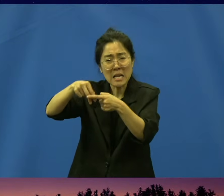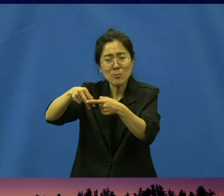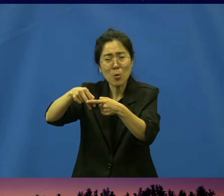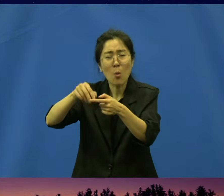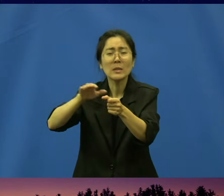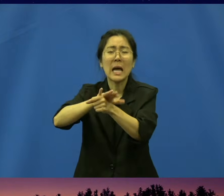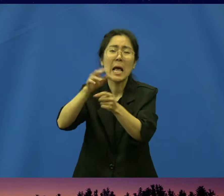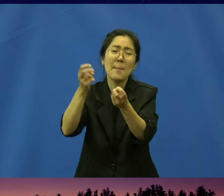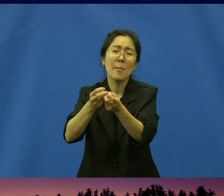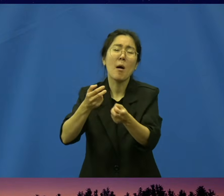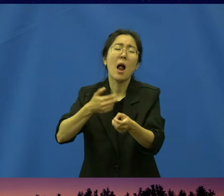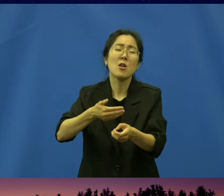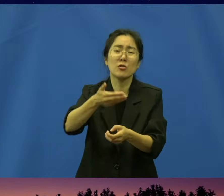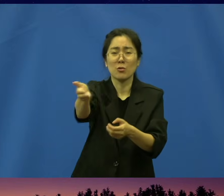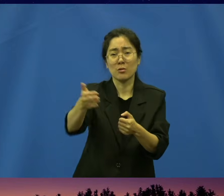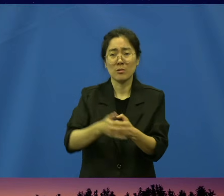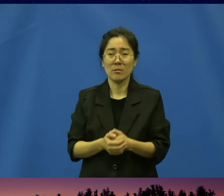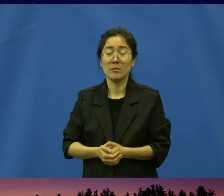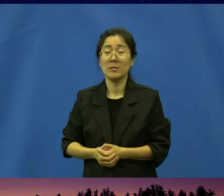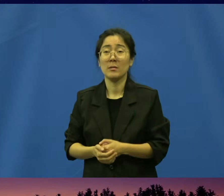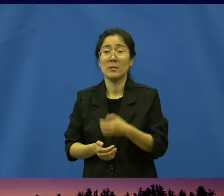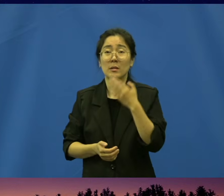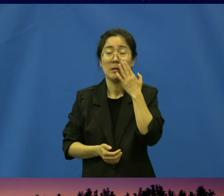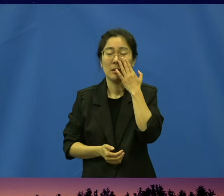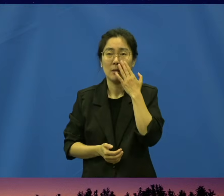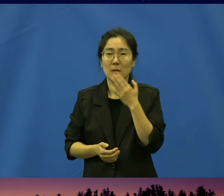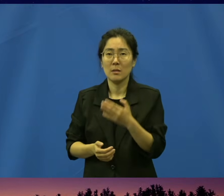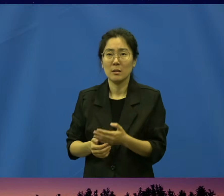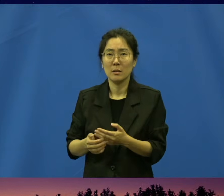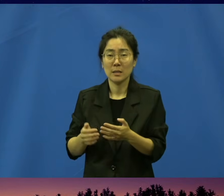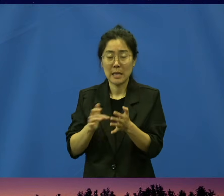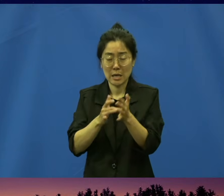구원의 방법에 대해서 같은 생각을 가졌습니다. 성자